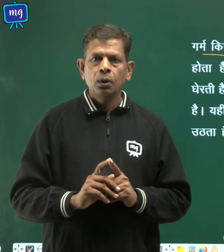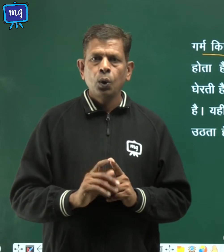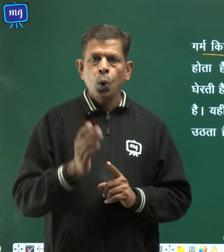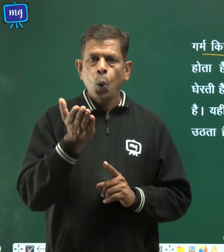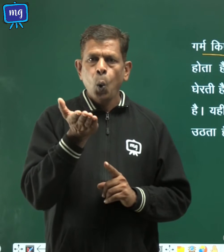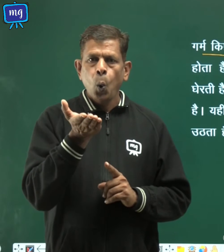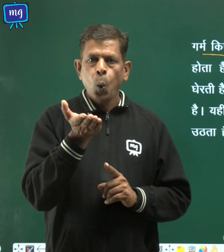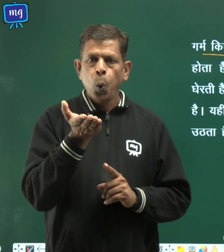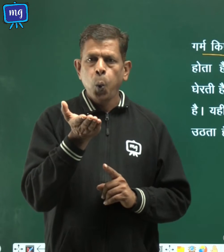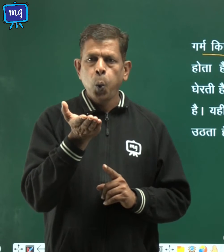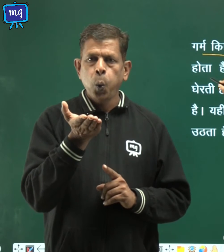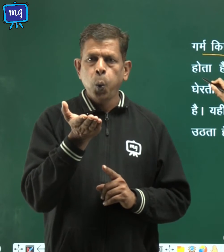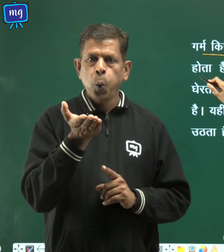वायु का प्रसार होता है